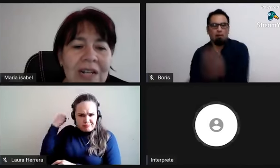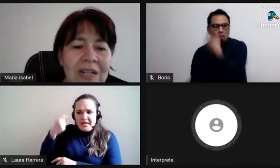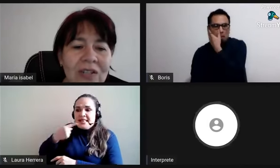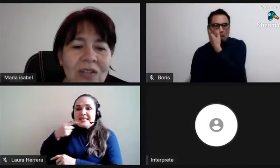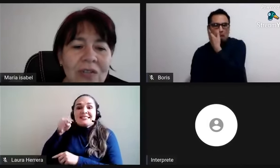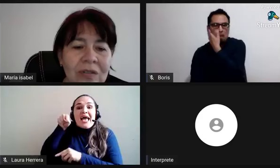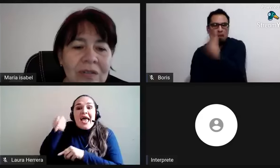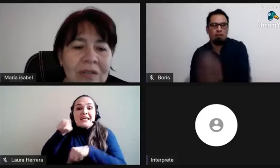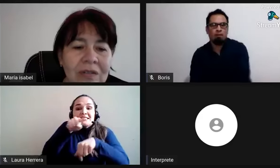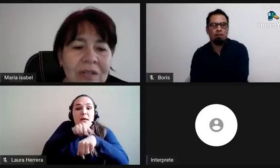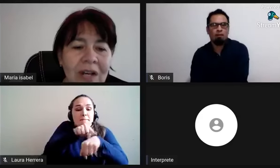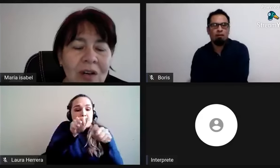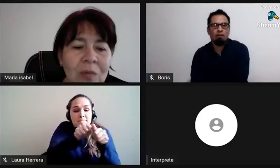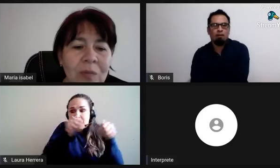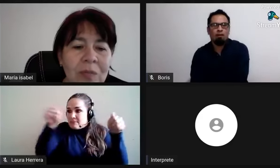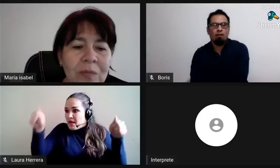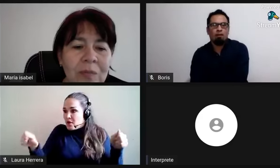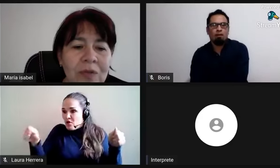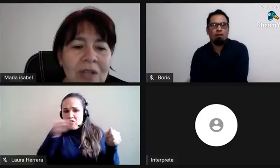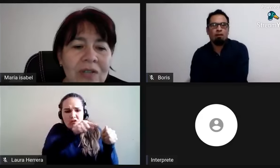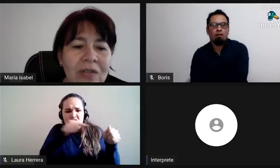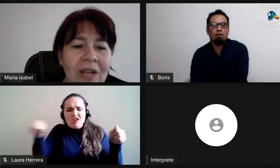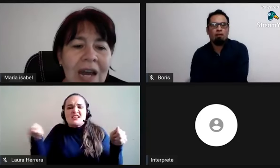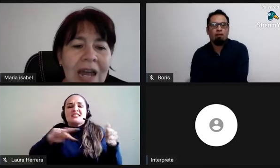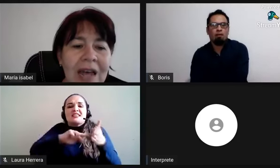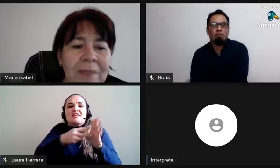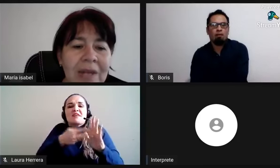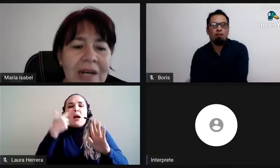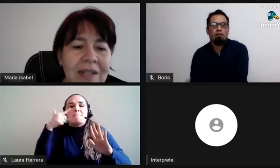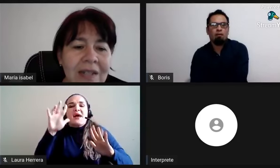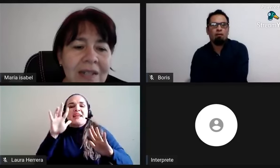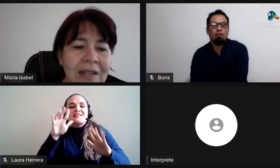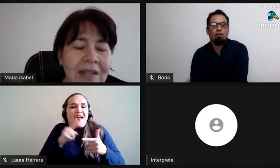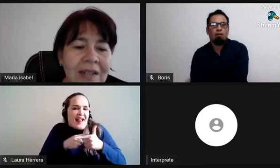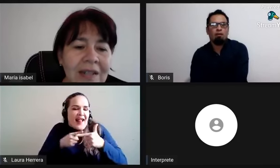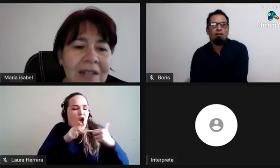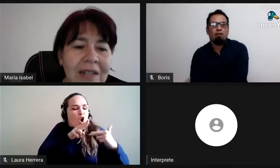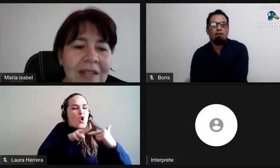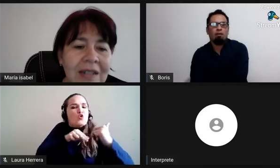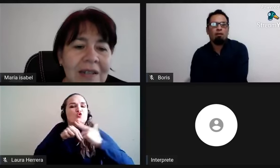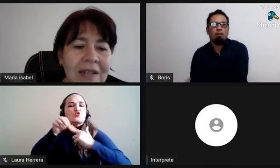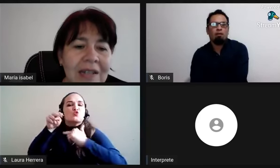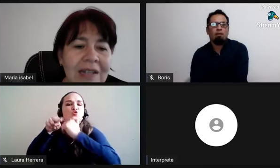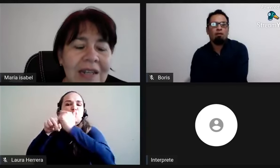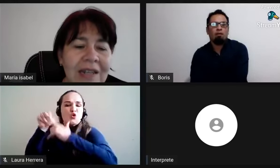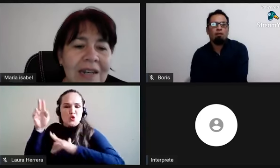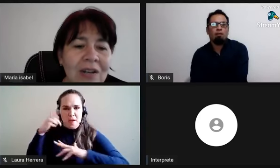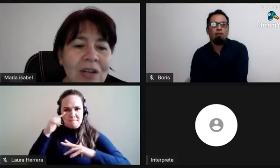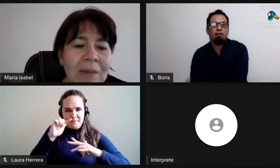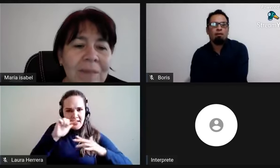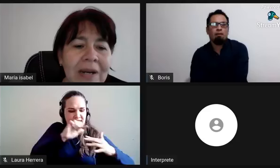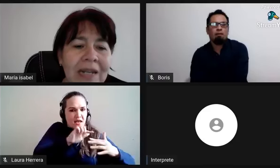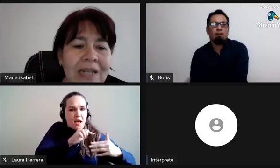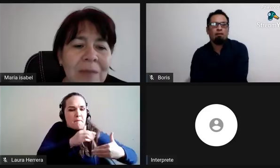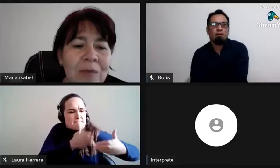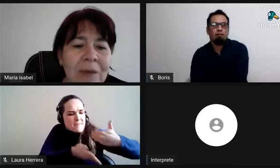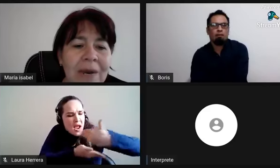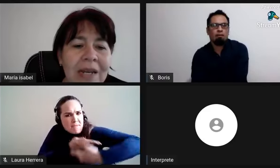la nación, o sea, como un proceso de adaptarse, de entender qué tipo de